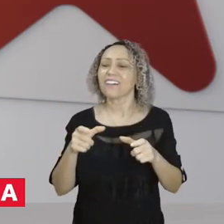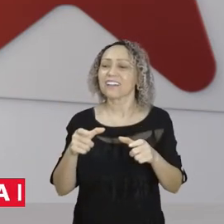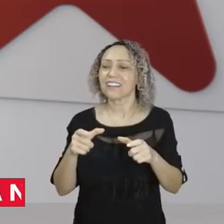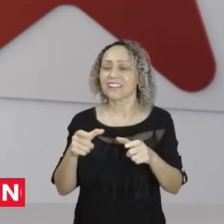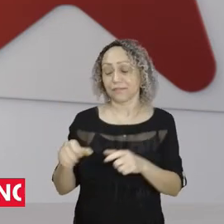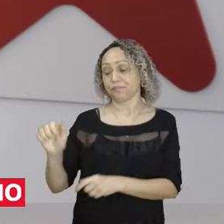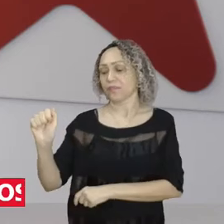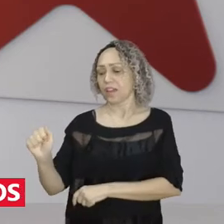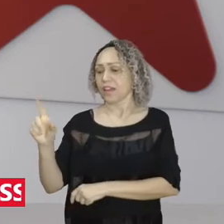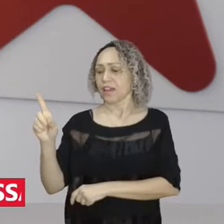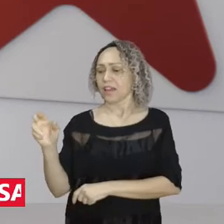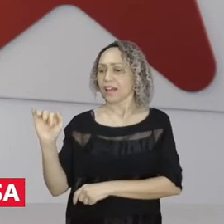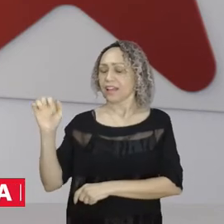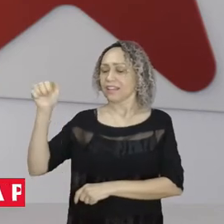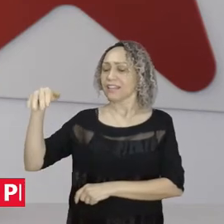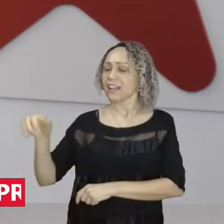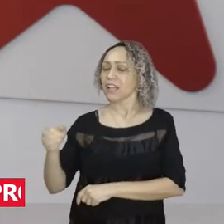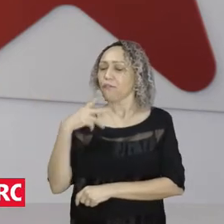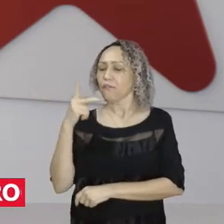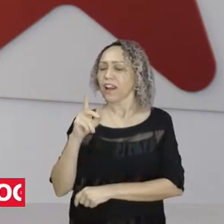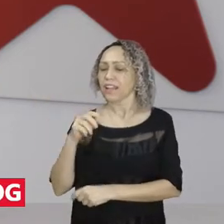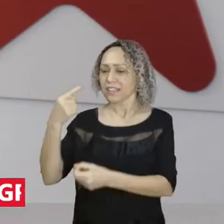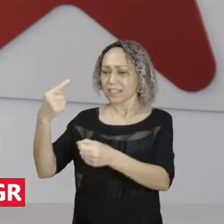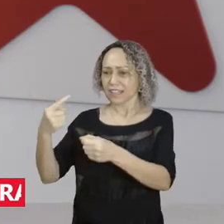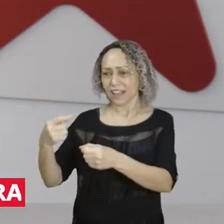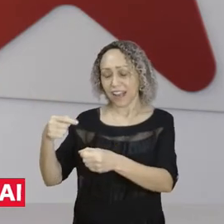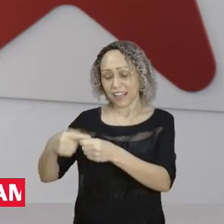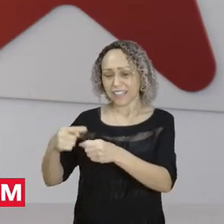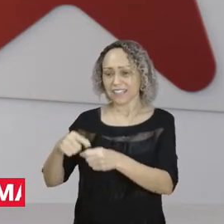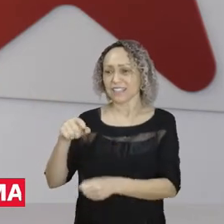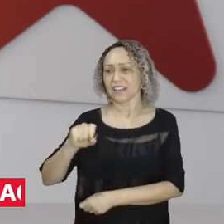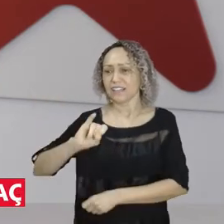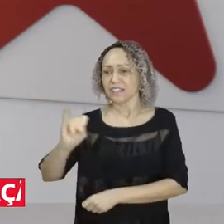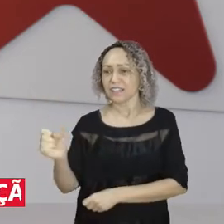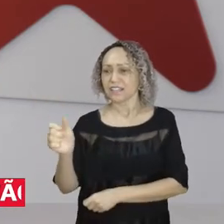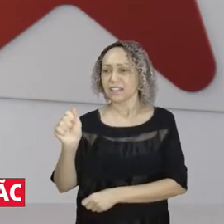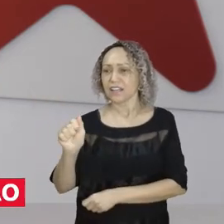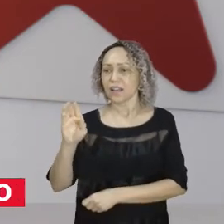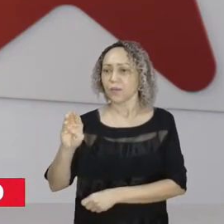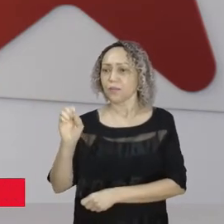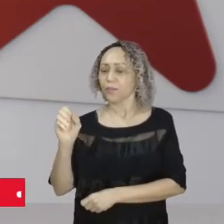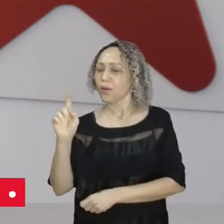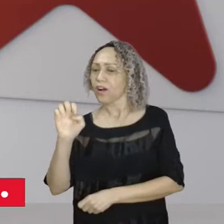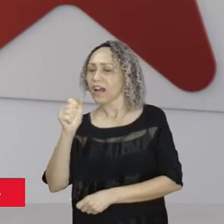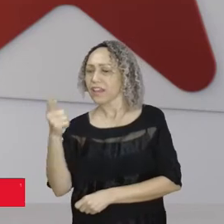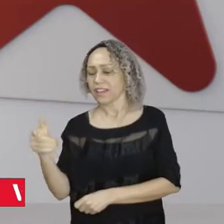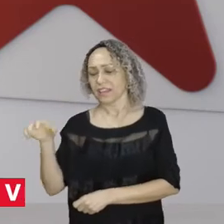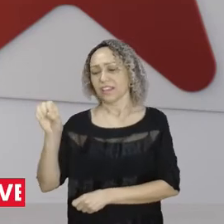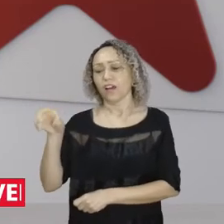aqui é a Adriana que fala de Jaboatão dos Guararapes, Candeias. Bom, tem um monte